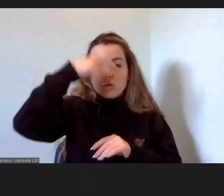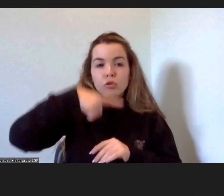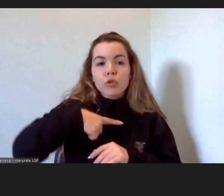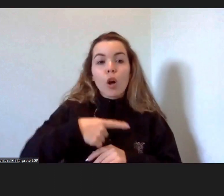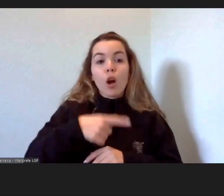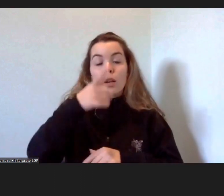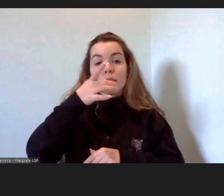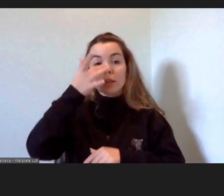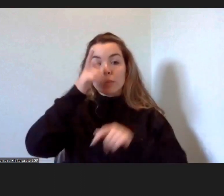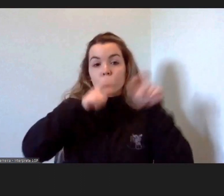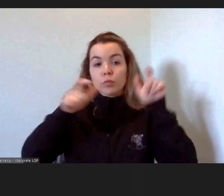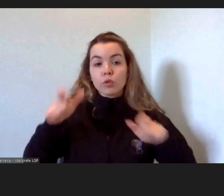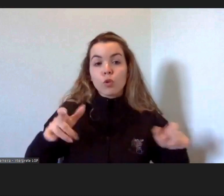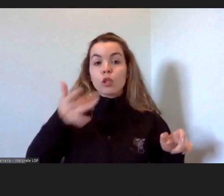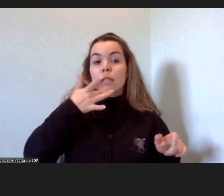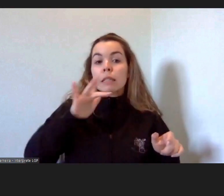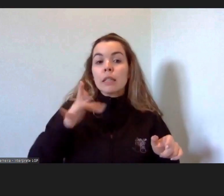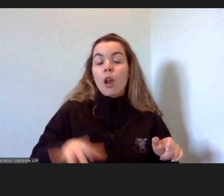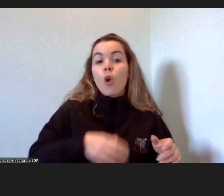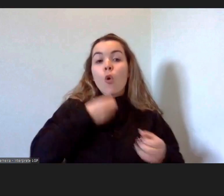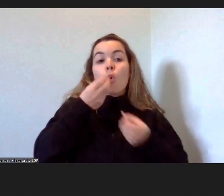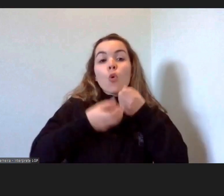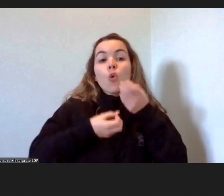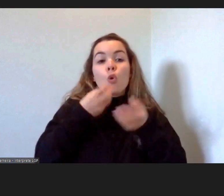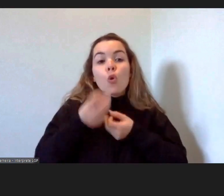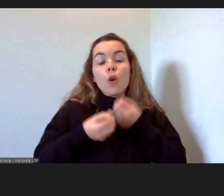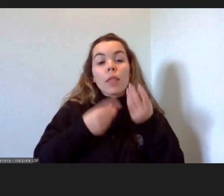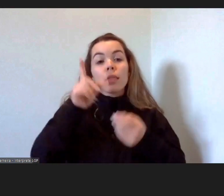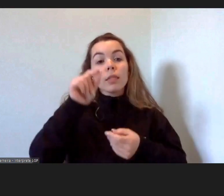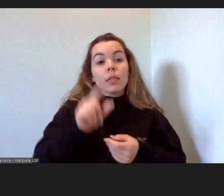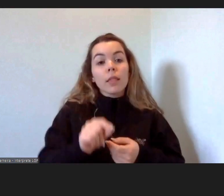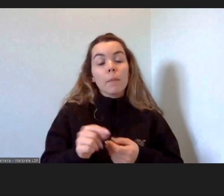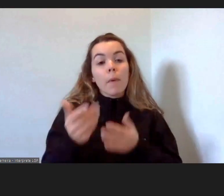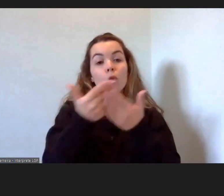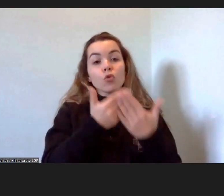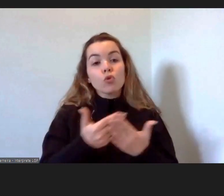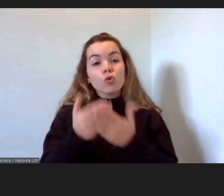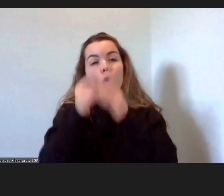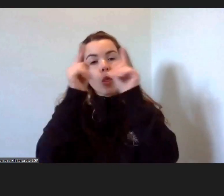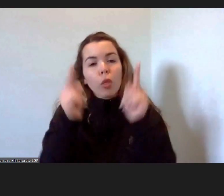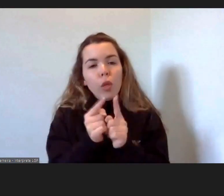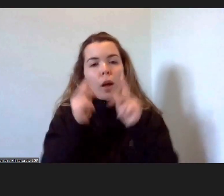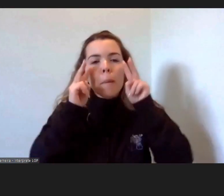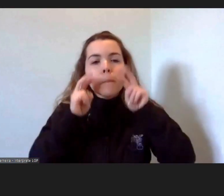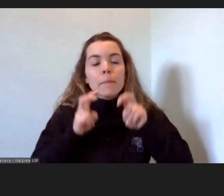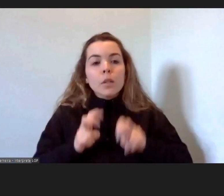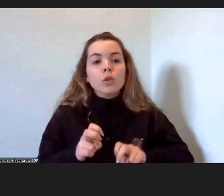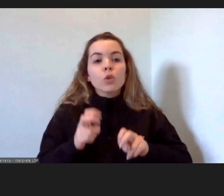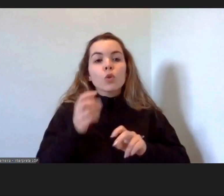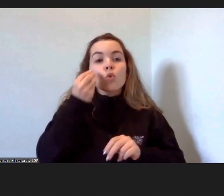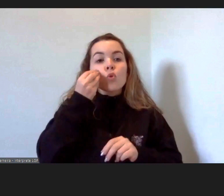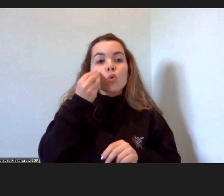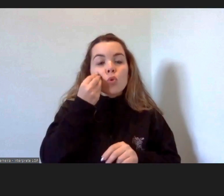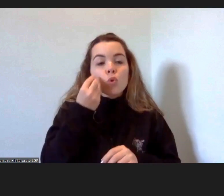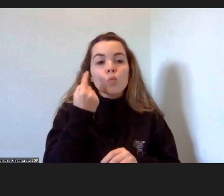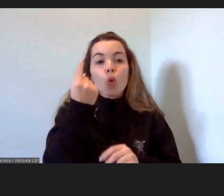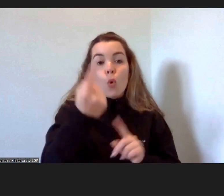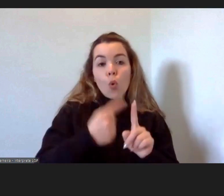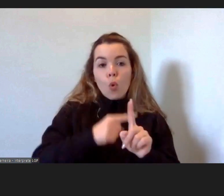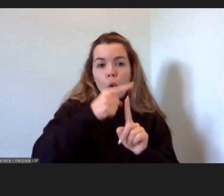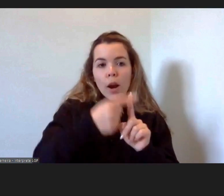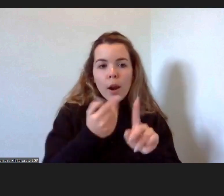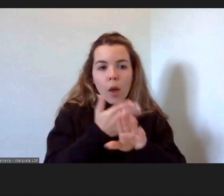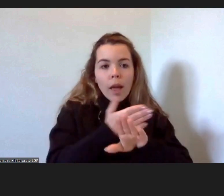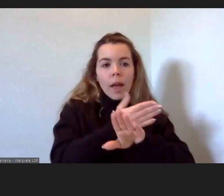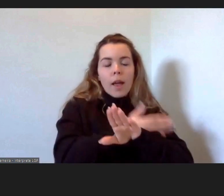imigrantes e onde vou para além disso, faço um pequeno estudo de investigação sobre o pré, como estavam antes de iniciar o programa, a nível